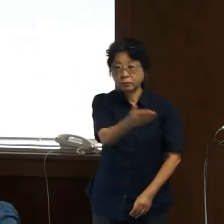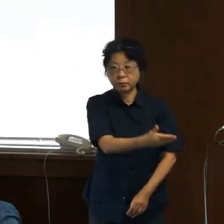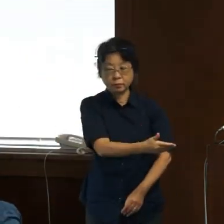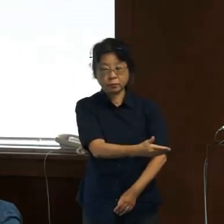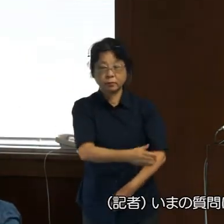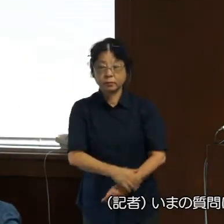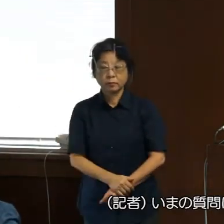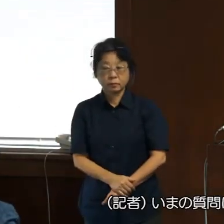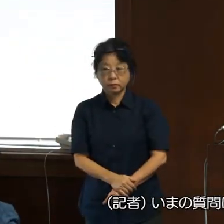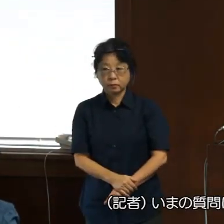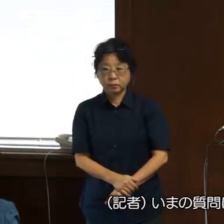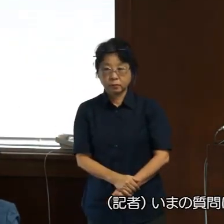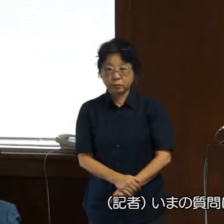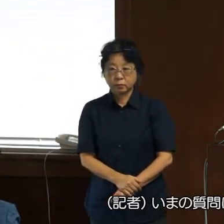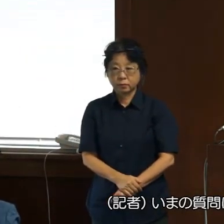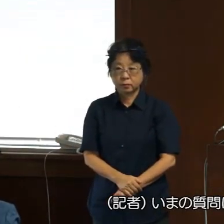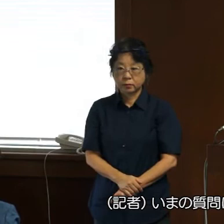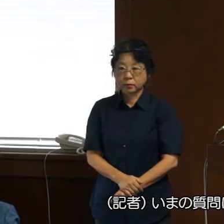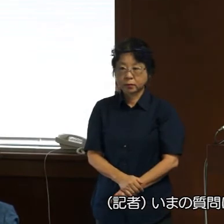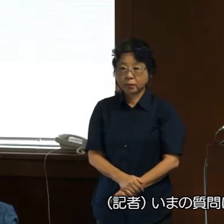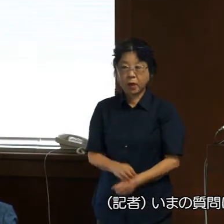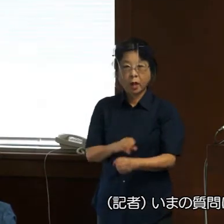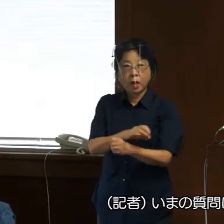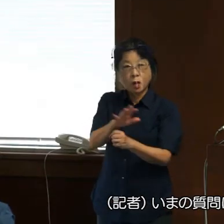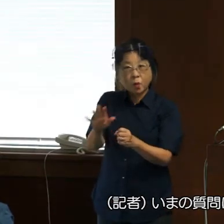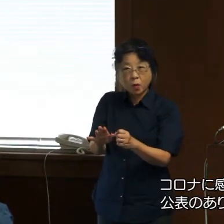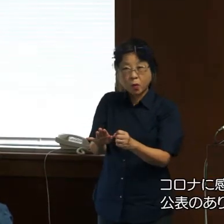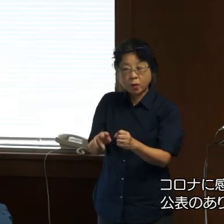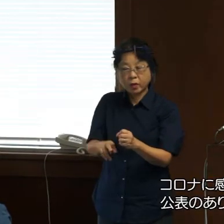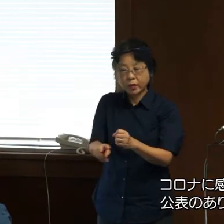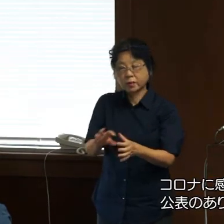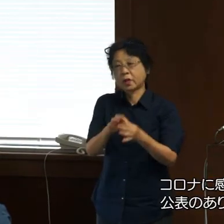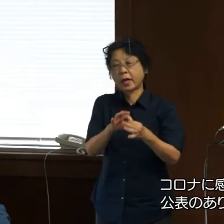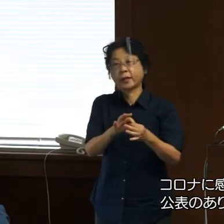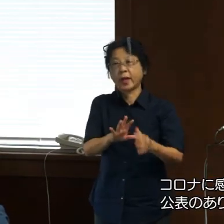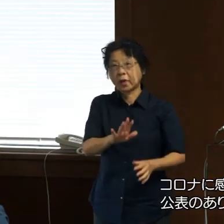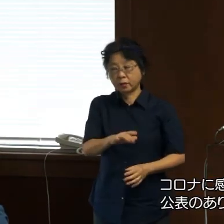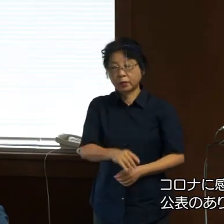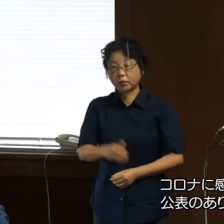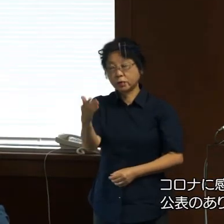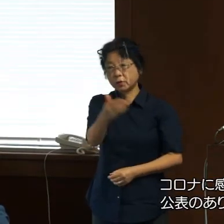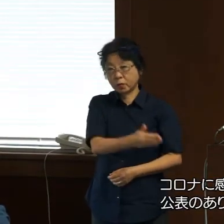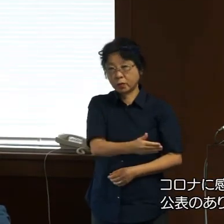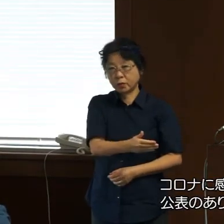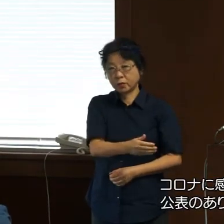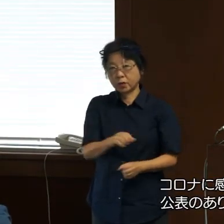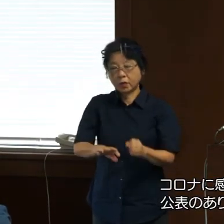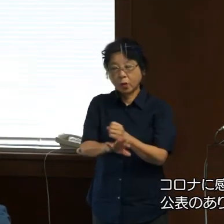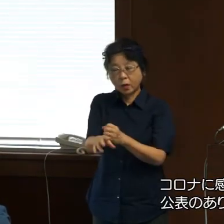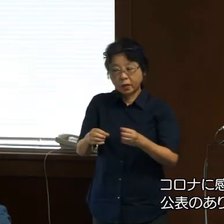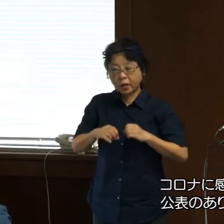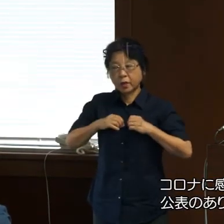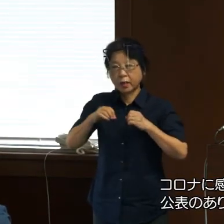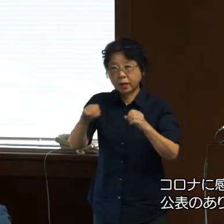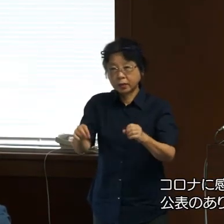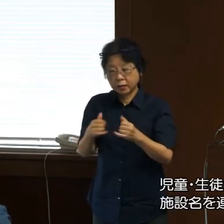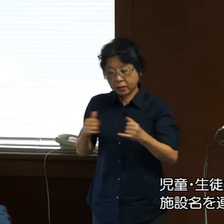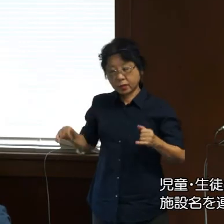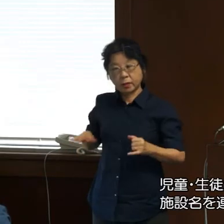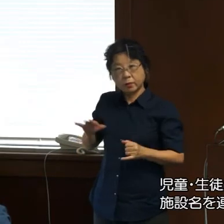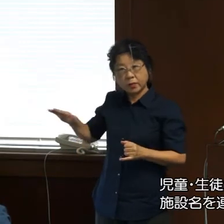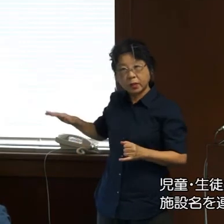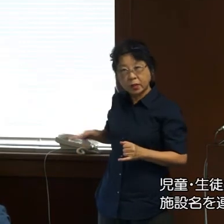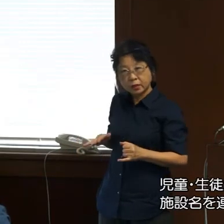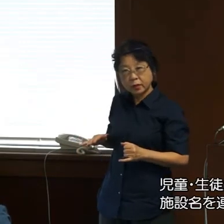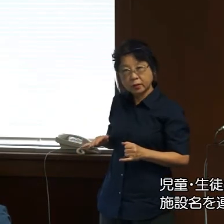朝日新聞です。今の質問に関連するんですけども、コロナに感染した方の公表のあり方についてです。児